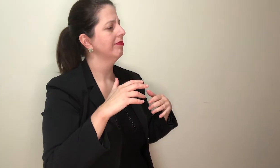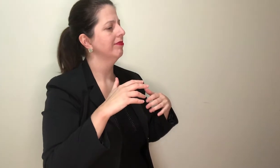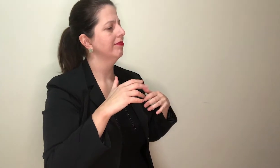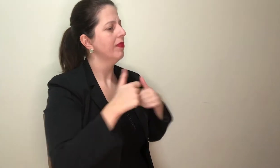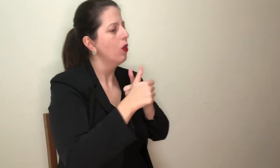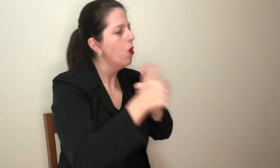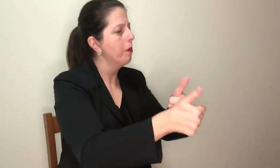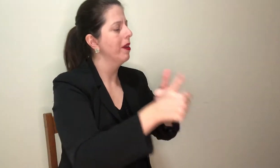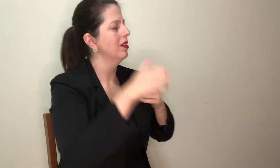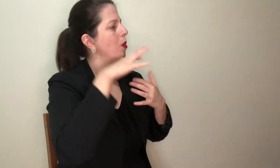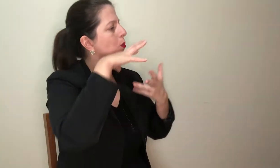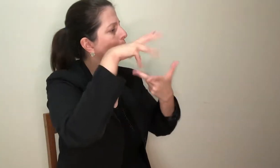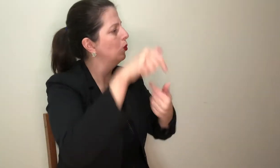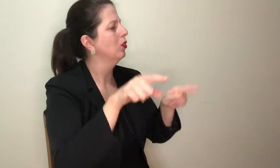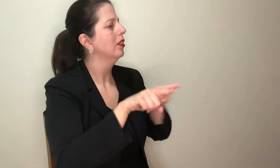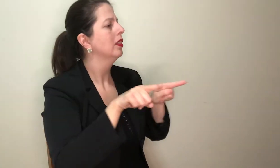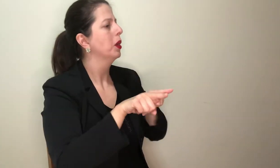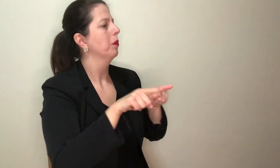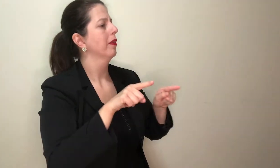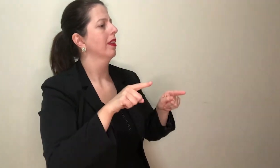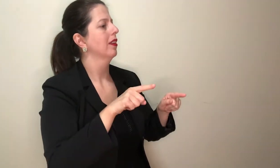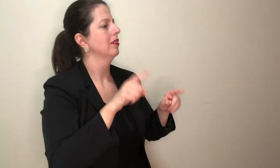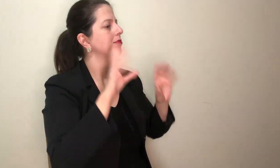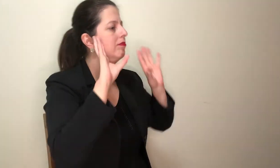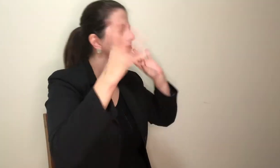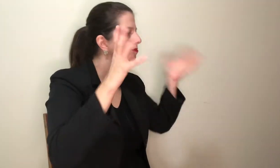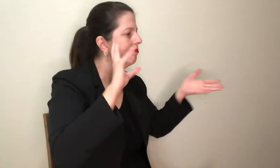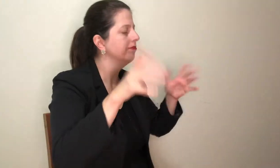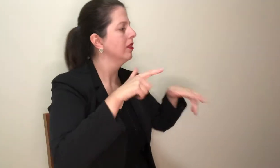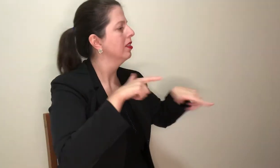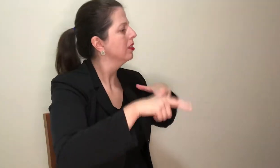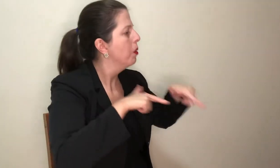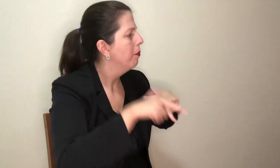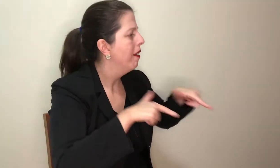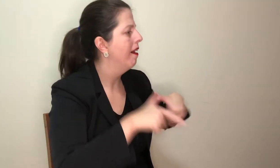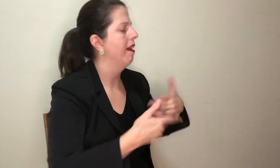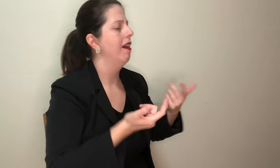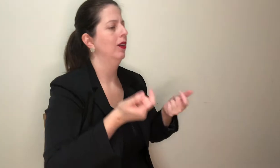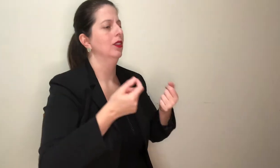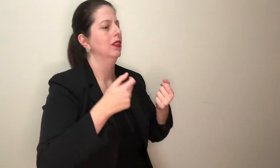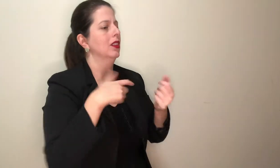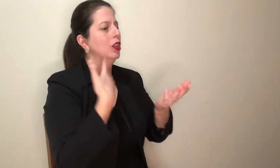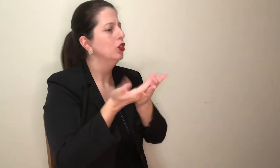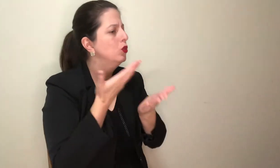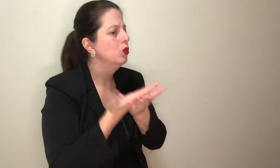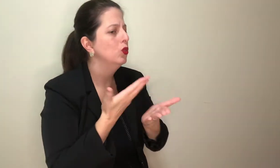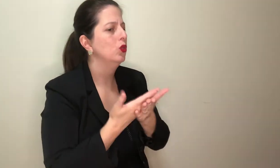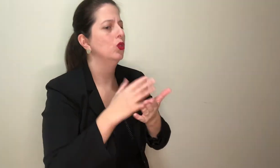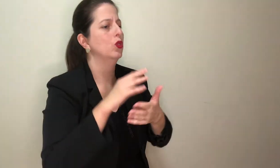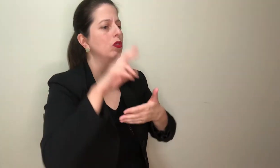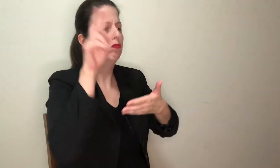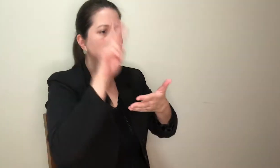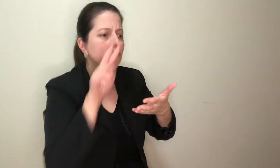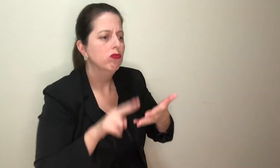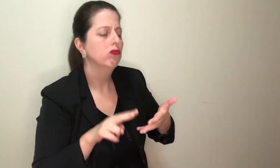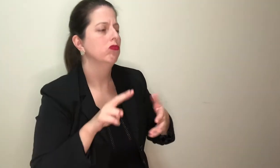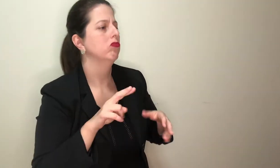mundo, resolver as diversas demandas, realizar as atividades de trabalho, estudar, realizar várias atividades com